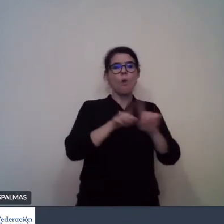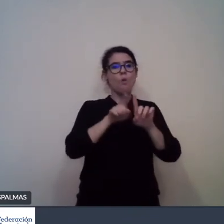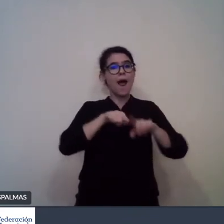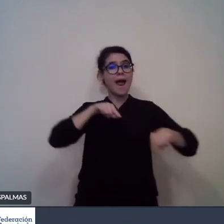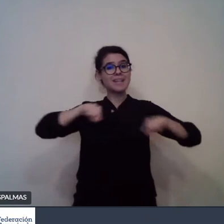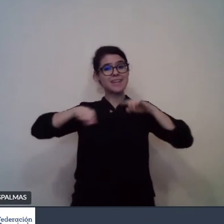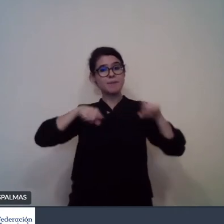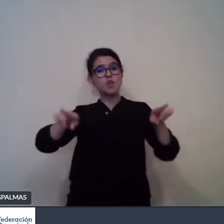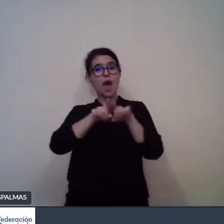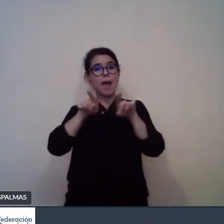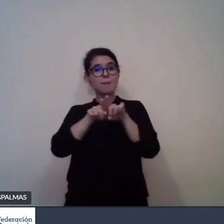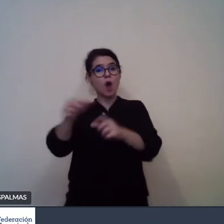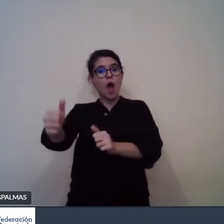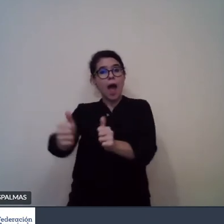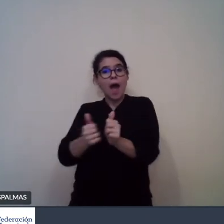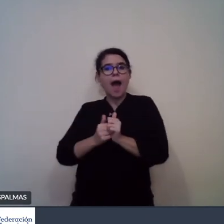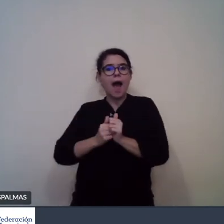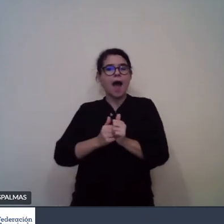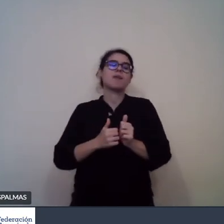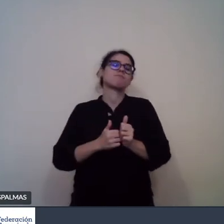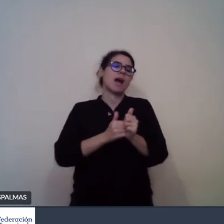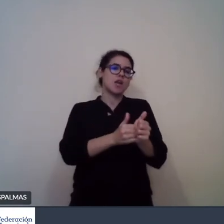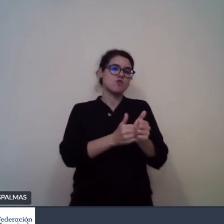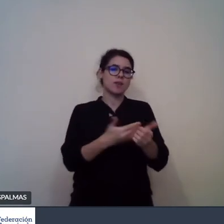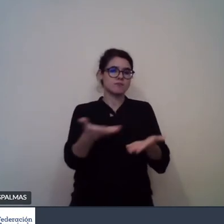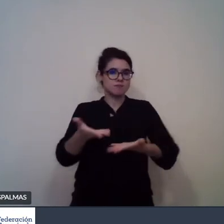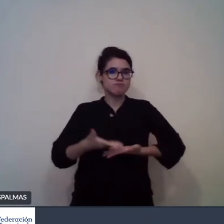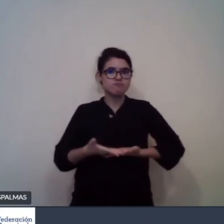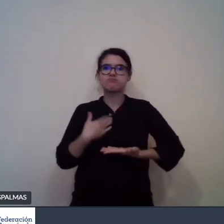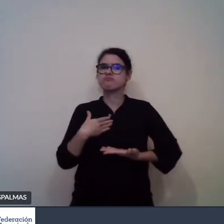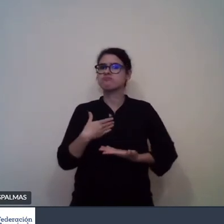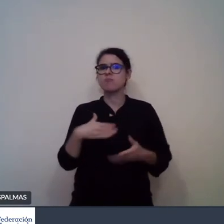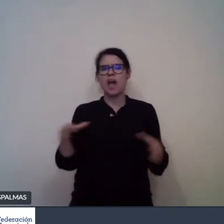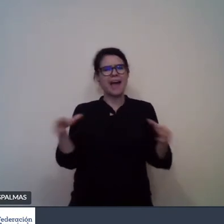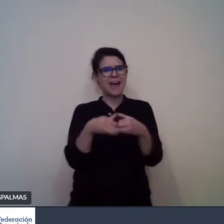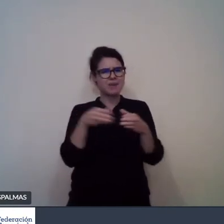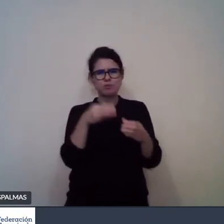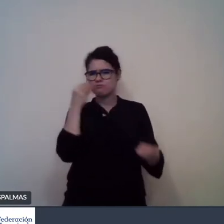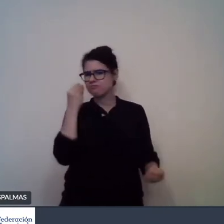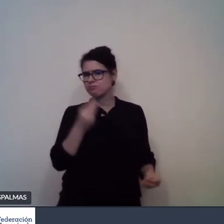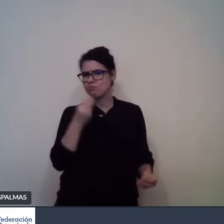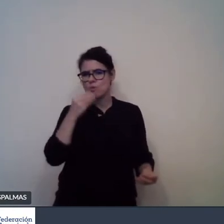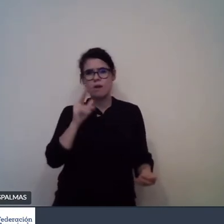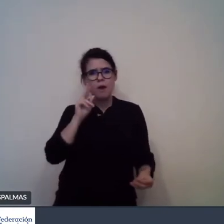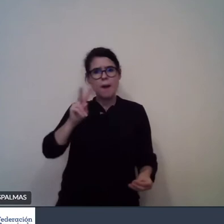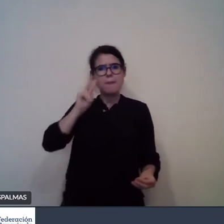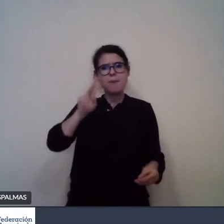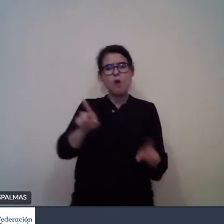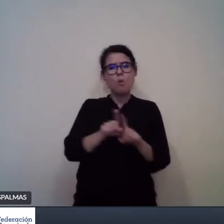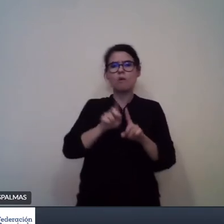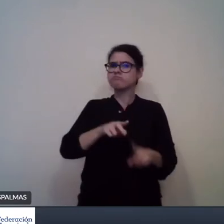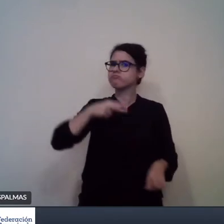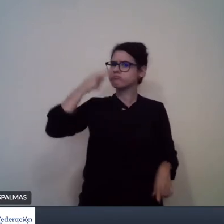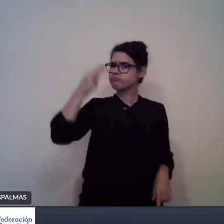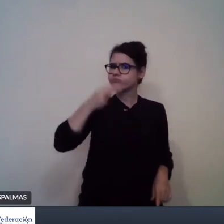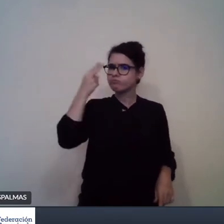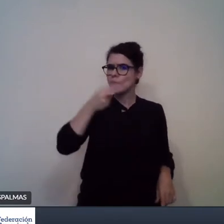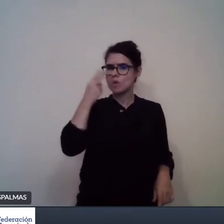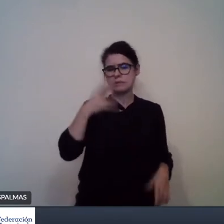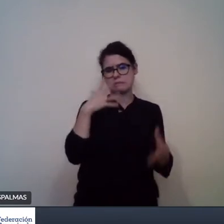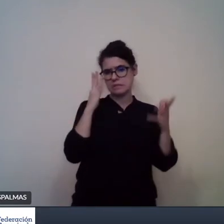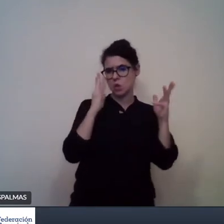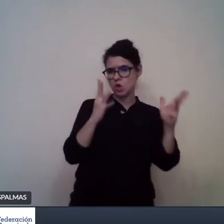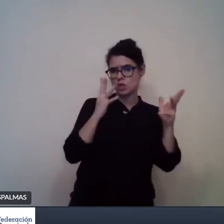equipo verdaderamente entretenido de ver, con muy, muy, muy, muy buenos conceptos, cosas muy interesantes. Bloqueo